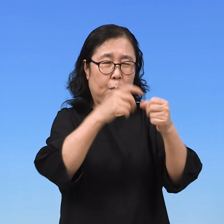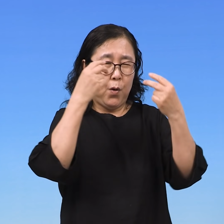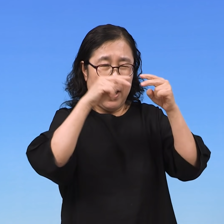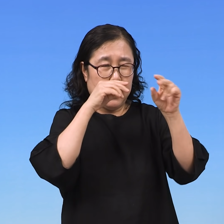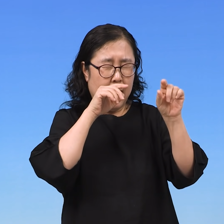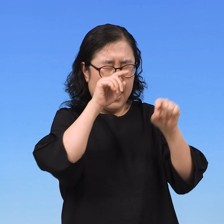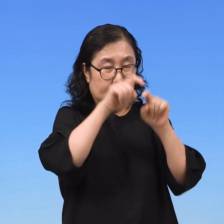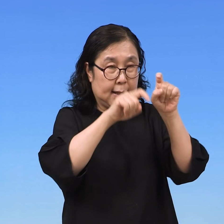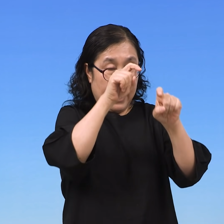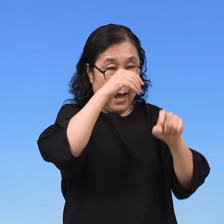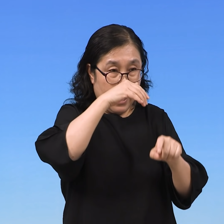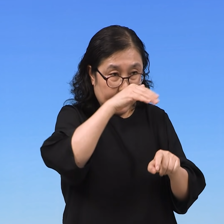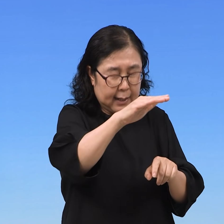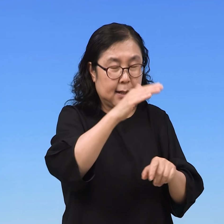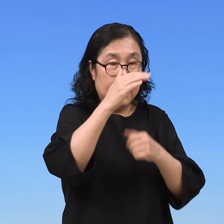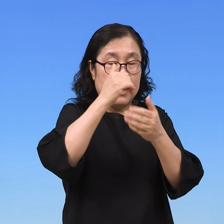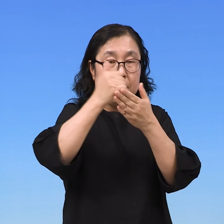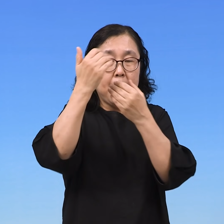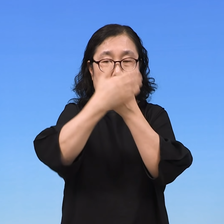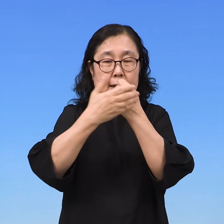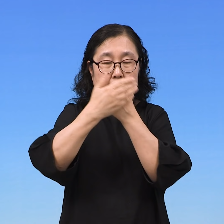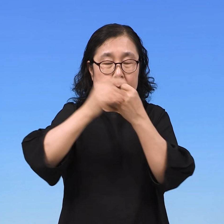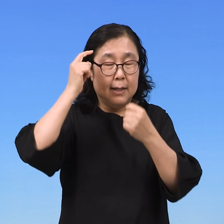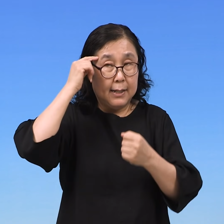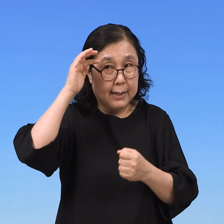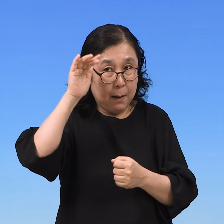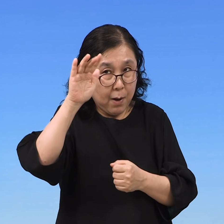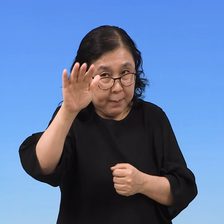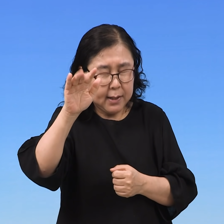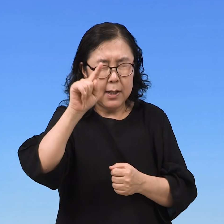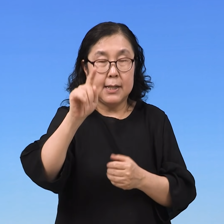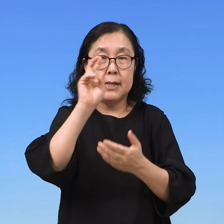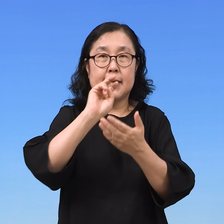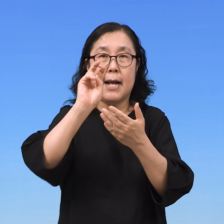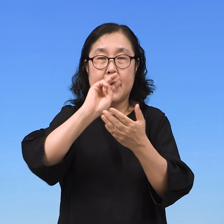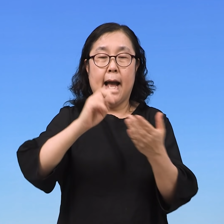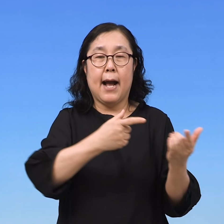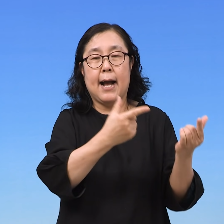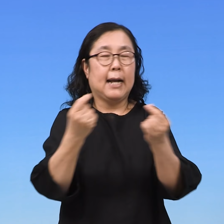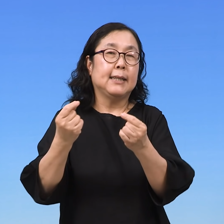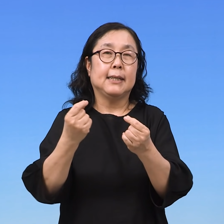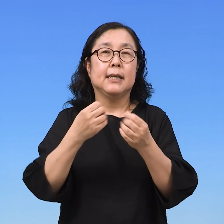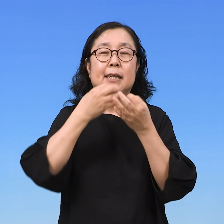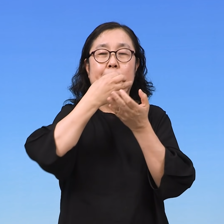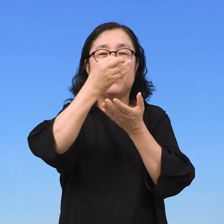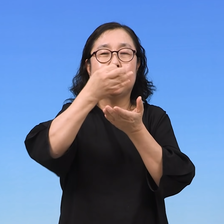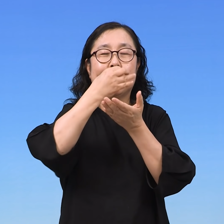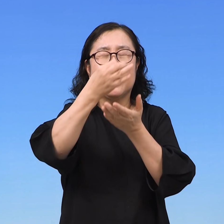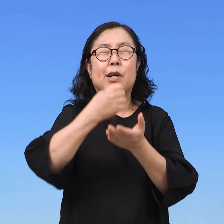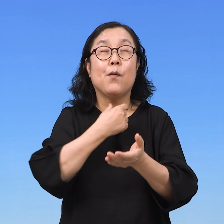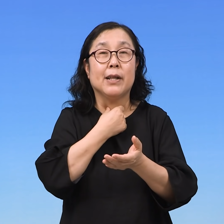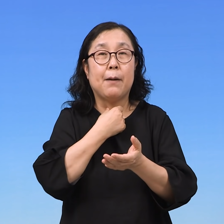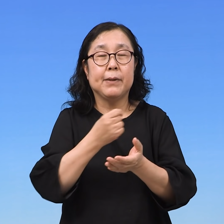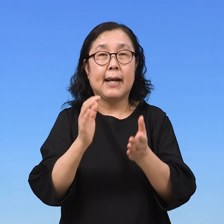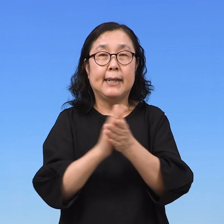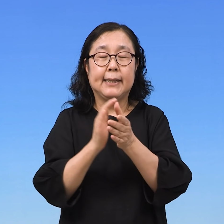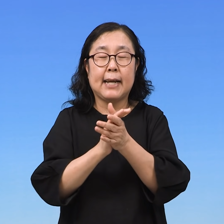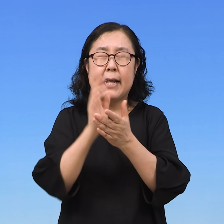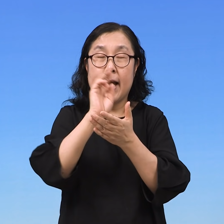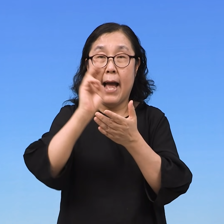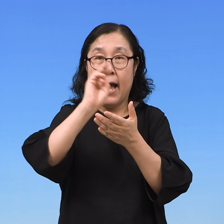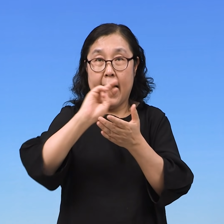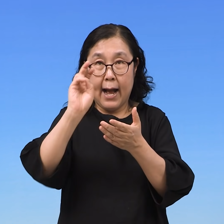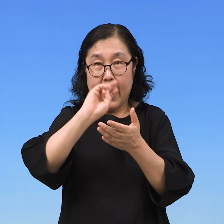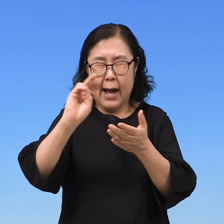기억하면서 은혜를 은혜로 기억하기를 사모하면서 우리 이 찬양 같이 불러보기 원합니다.